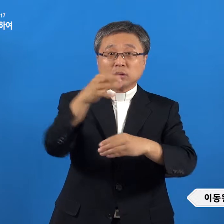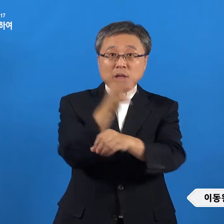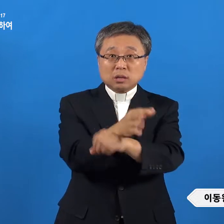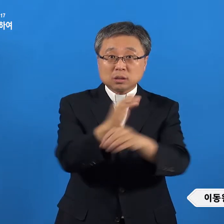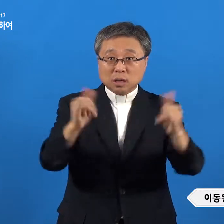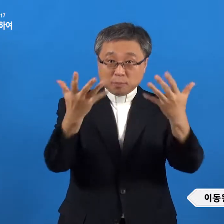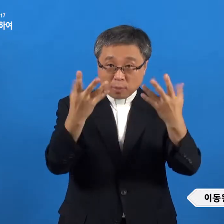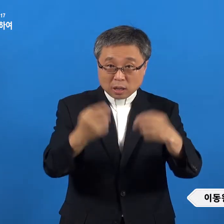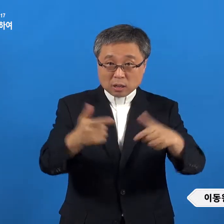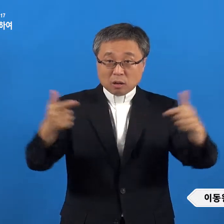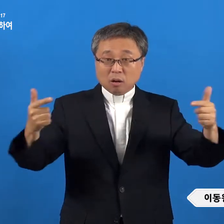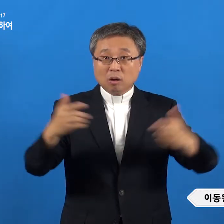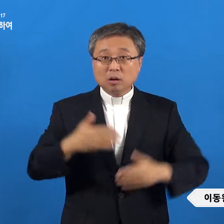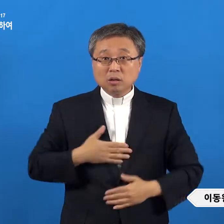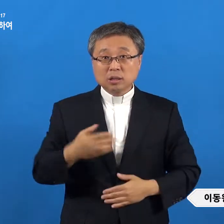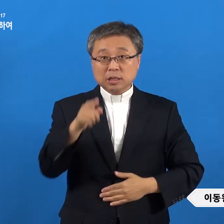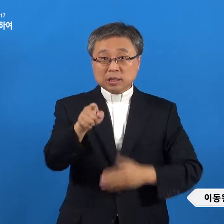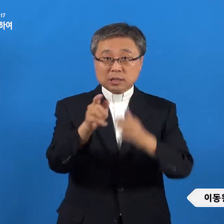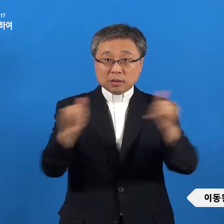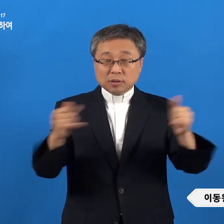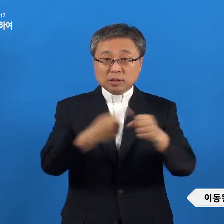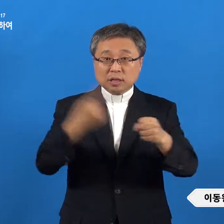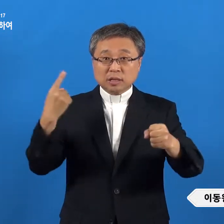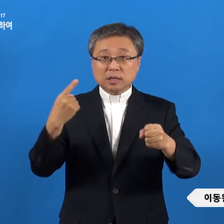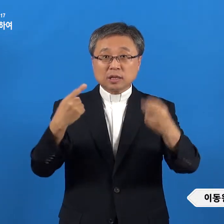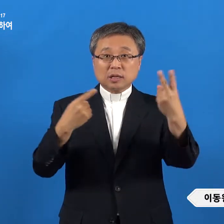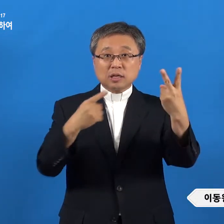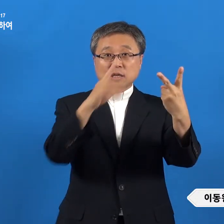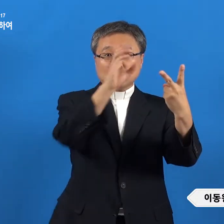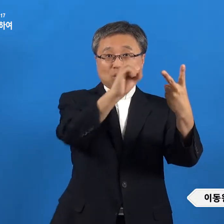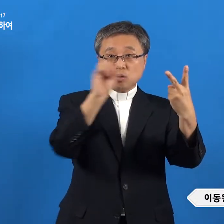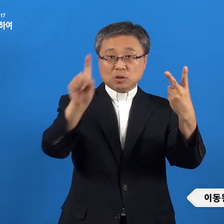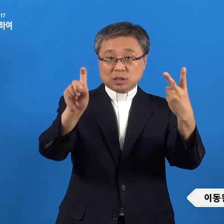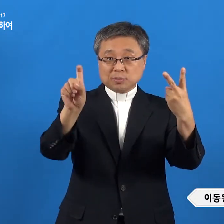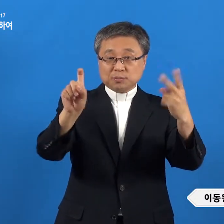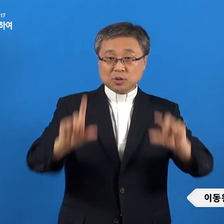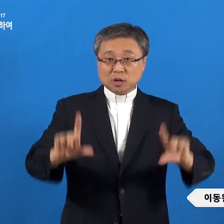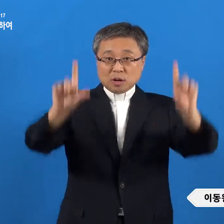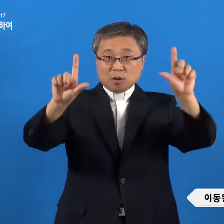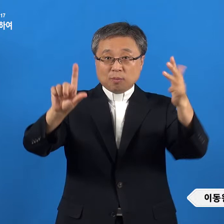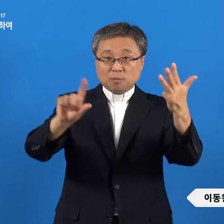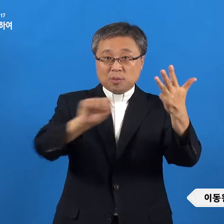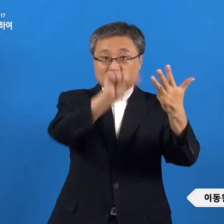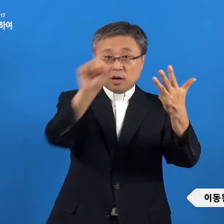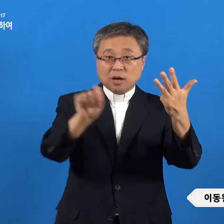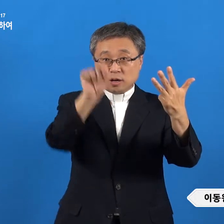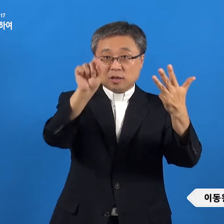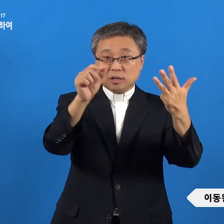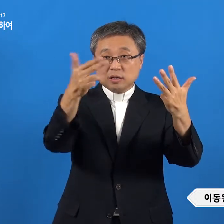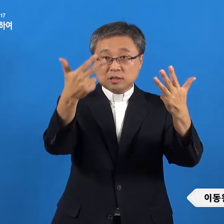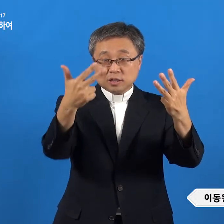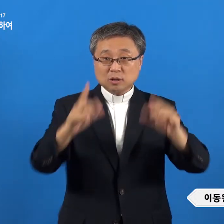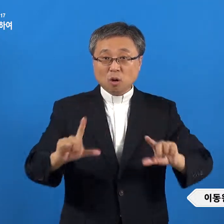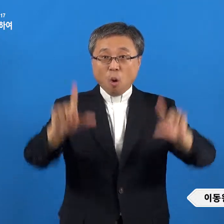그런데 이 사람은 작년, 그러니까 2010년 8월 7일 영국에서의 로또 복권에 당첨된